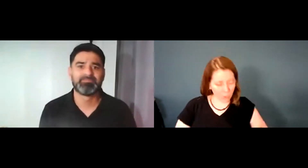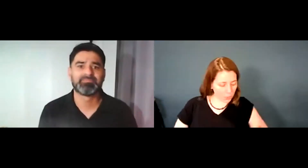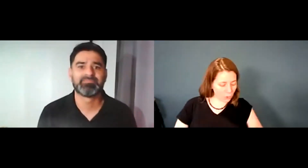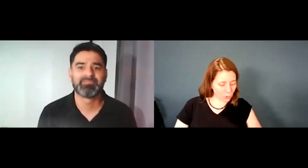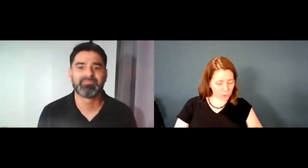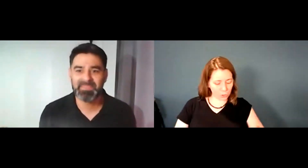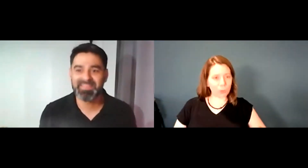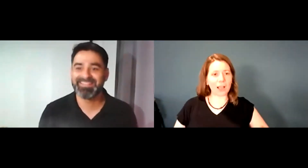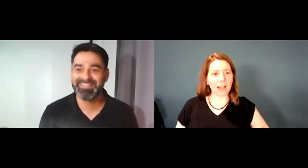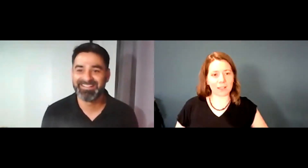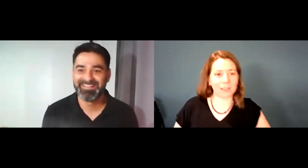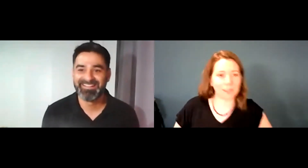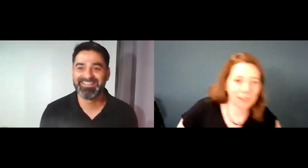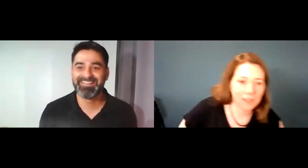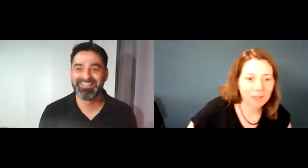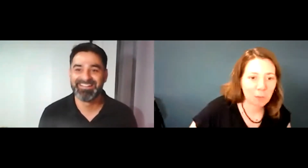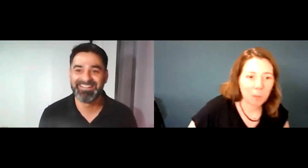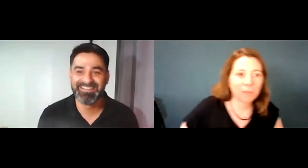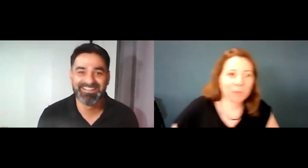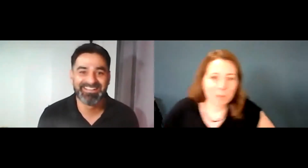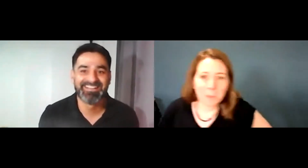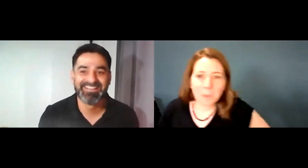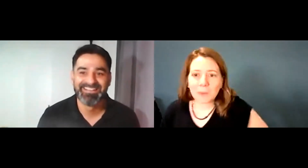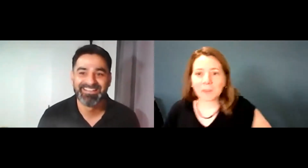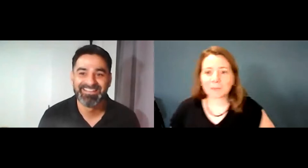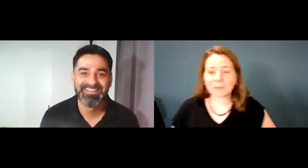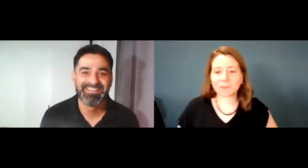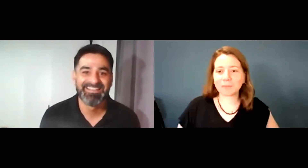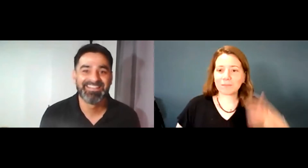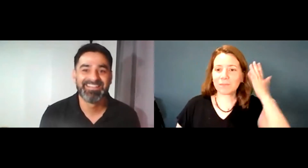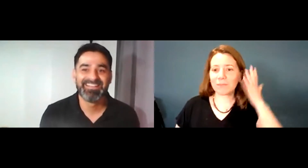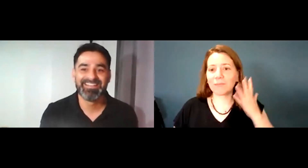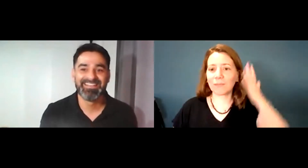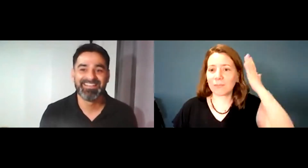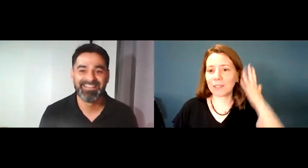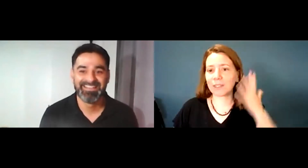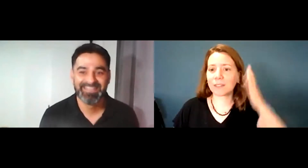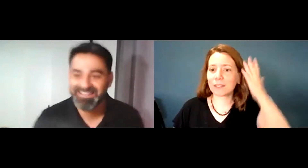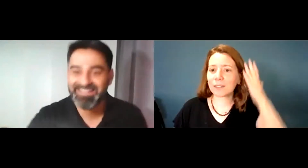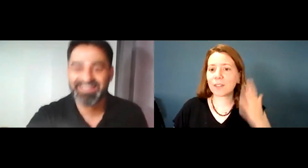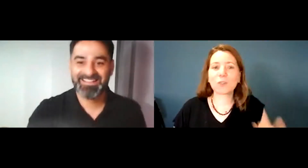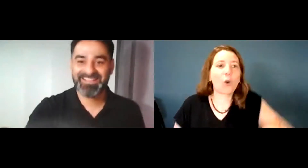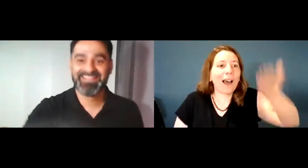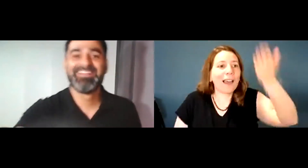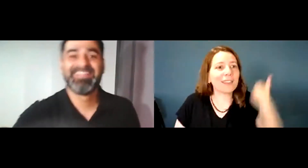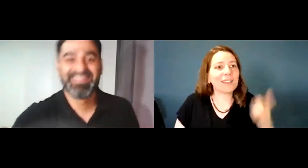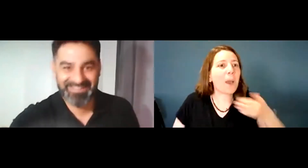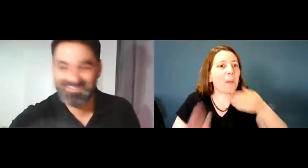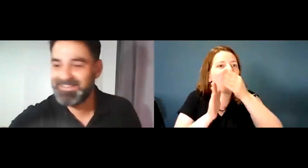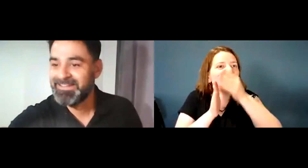viendo las clases. Y siempre me hacía brushing para alistarme. Y desde este